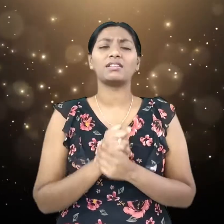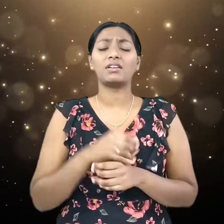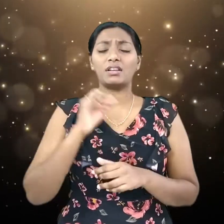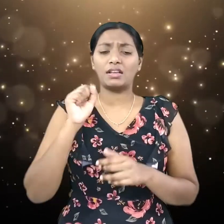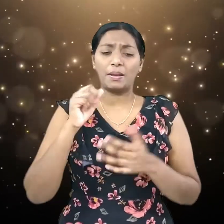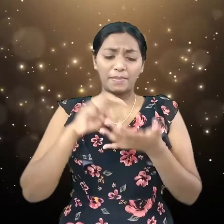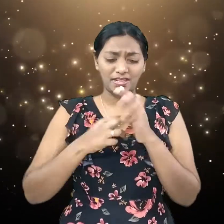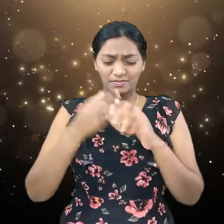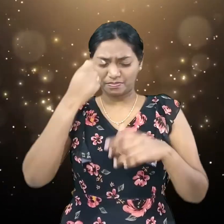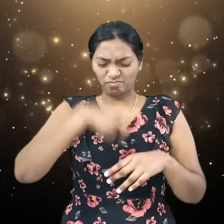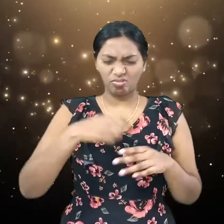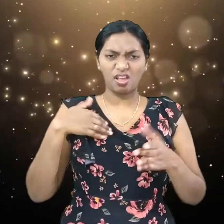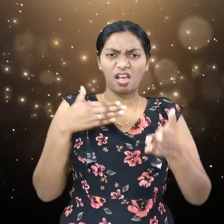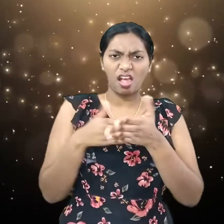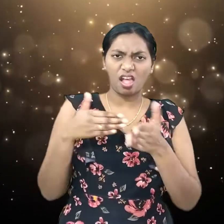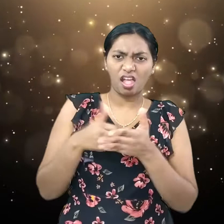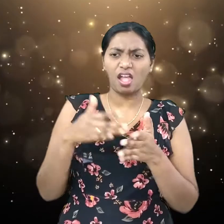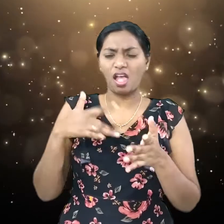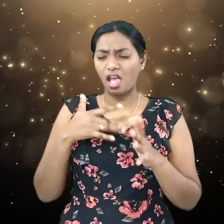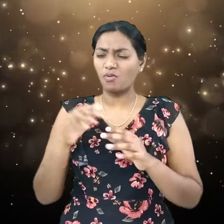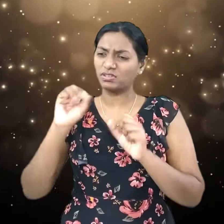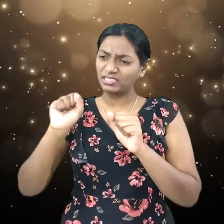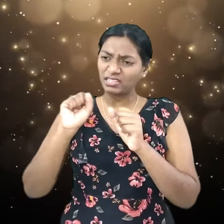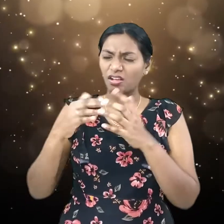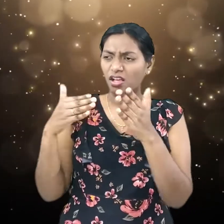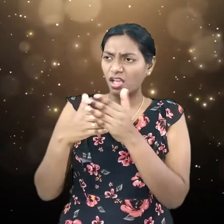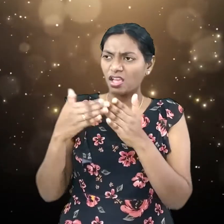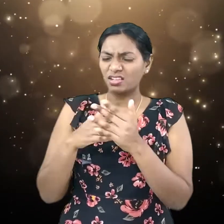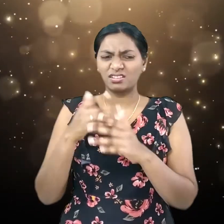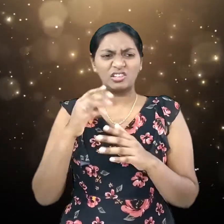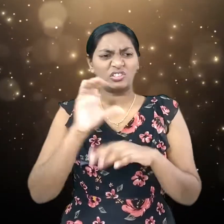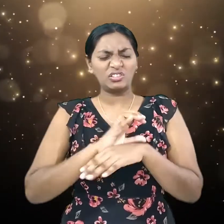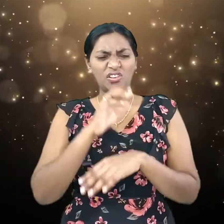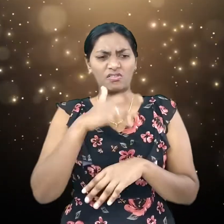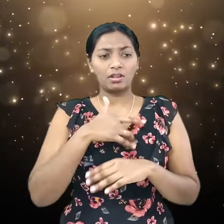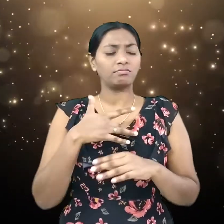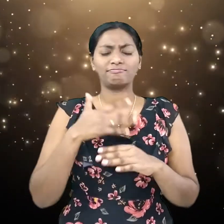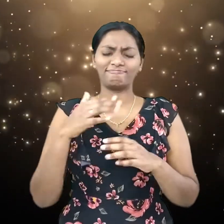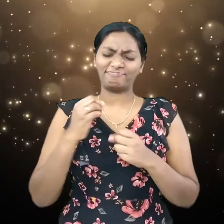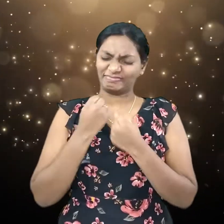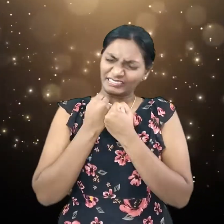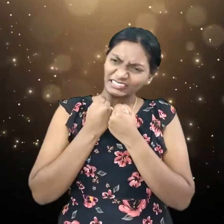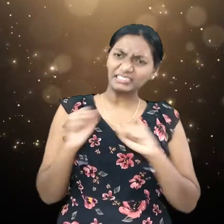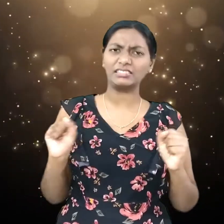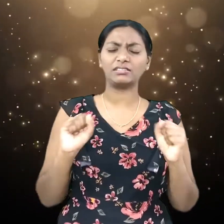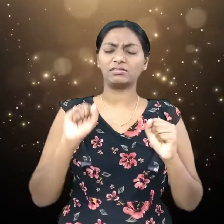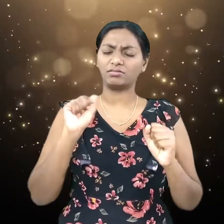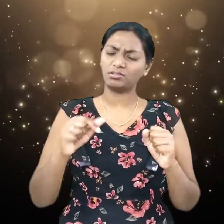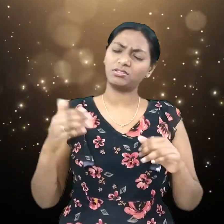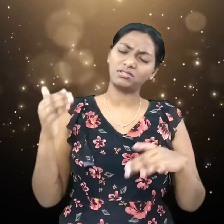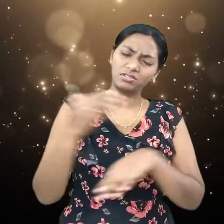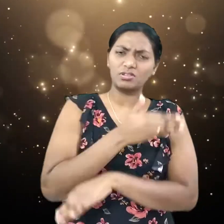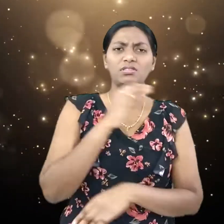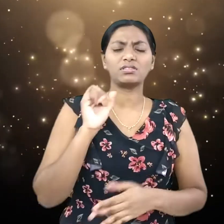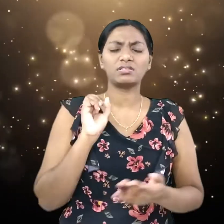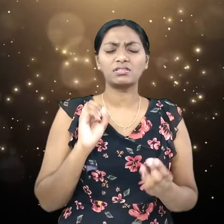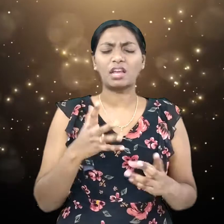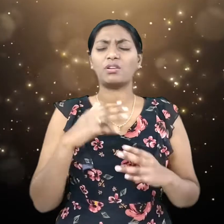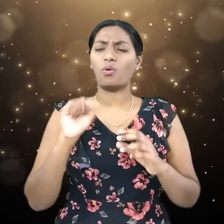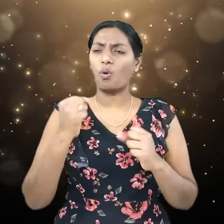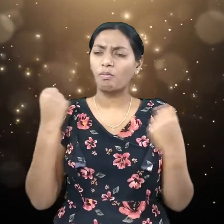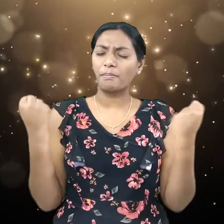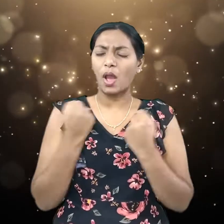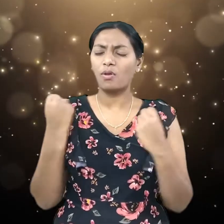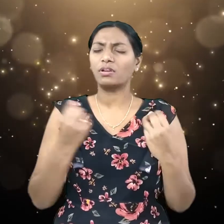परमेश्वर अपने आप को शैतान के फंदे से छुड़ाएंगे और वे निरंतर परमेश्वर के वचन और पवित्र आत्मा के द्वारा सामर्थ